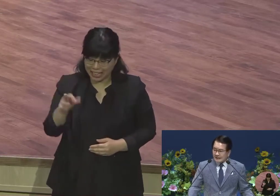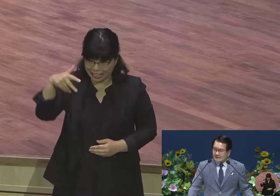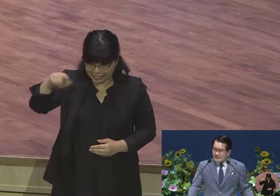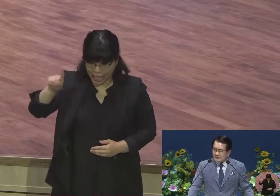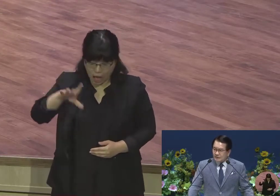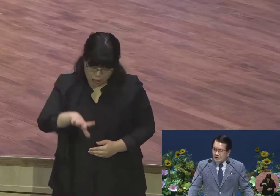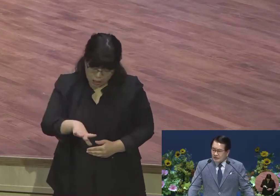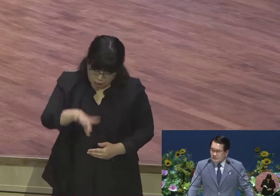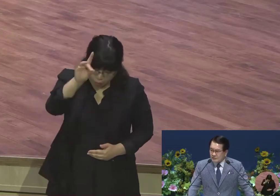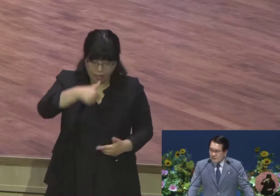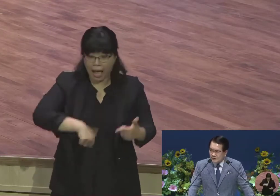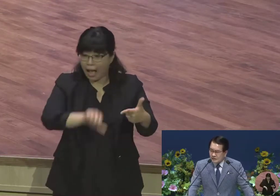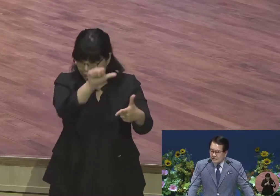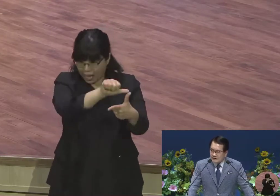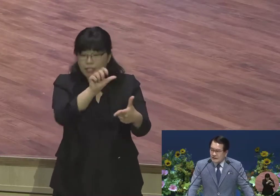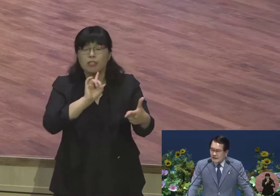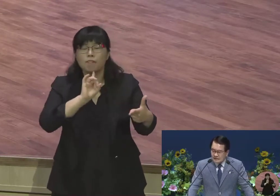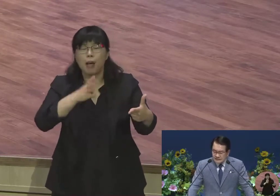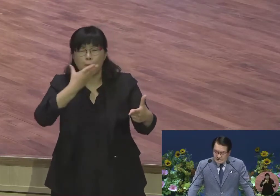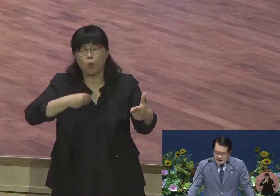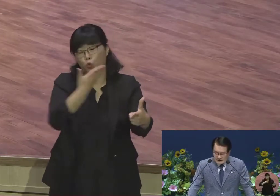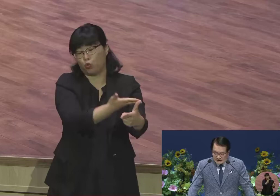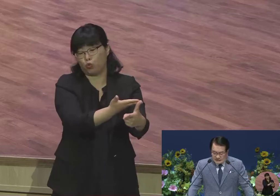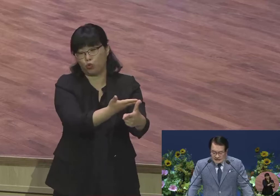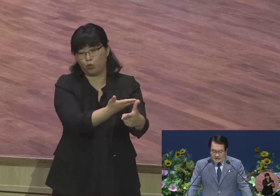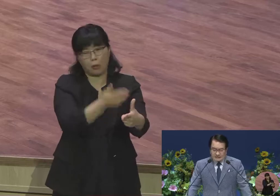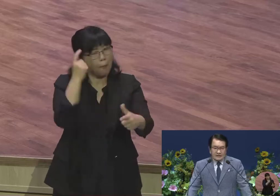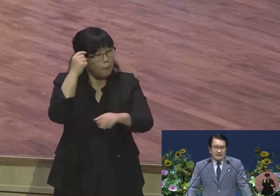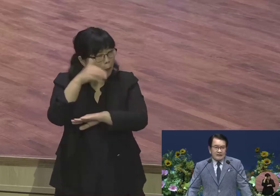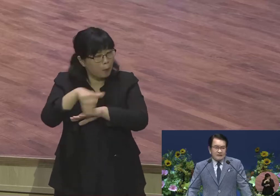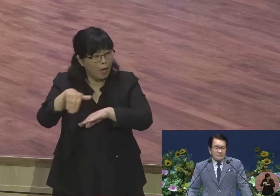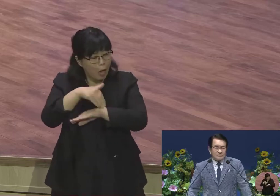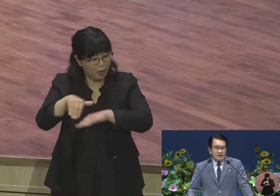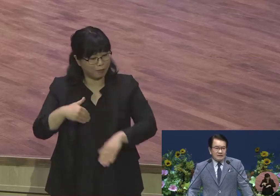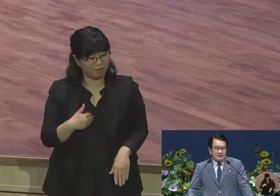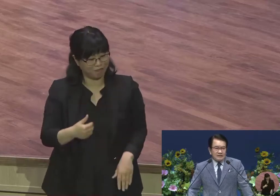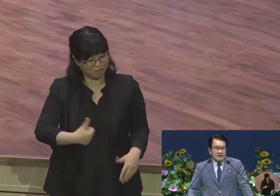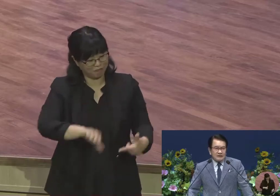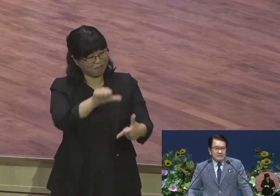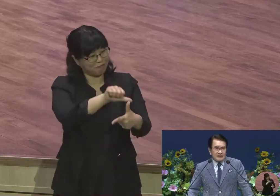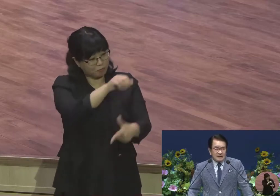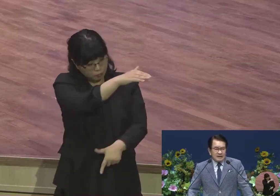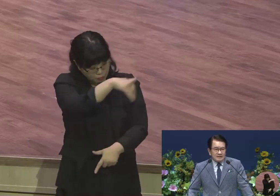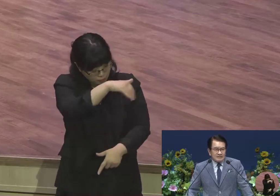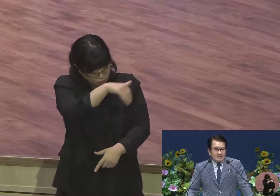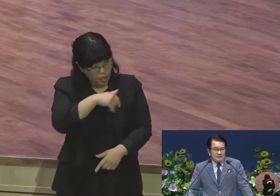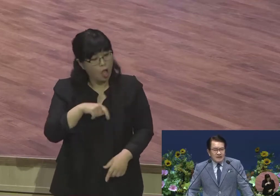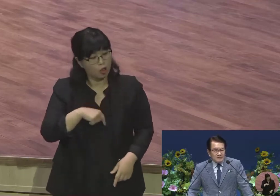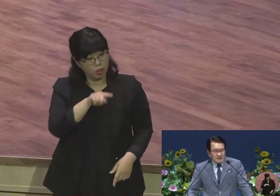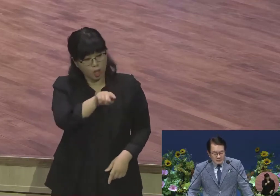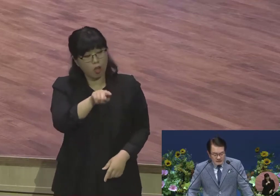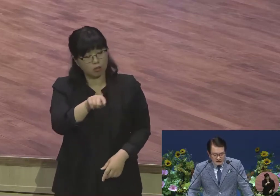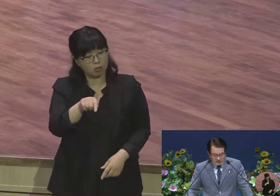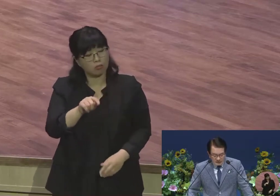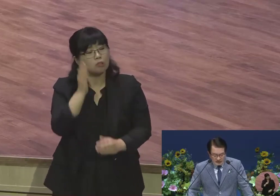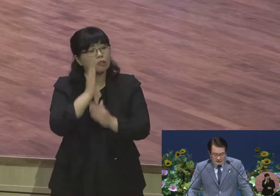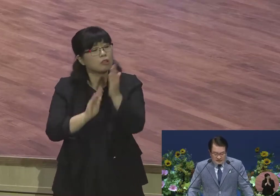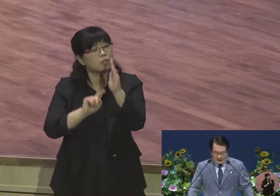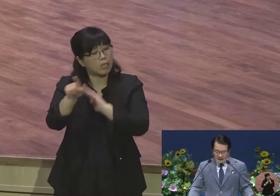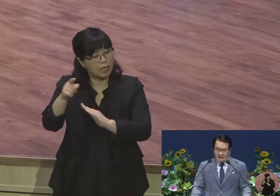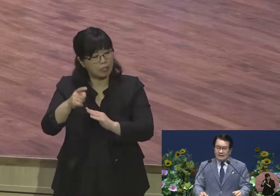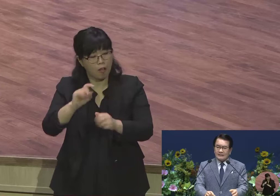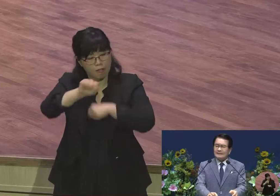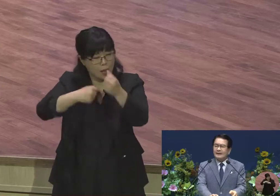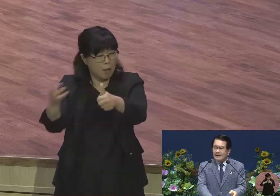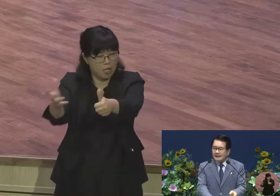애서를 불러가지고 야 너 가서 사냥을 좀 해서 낸 데 맛있는 별미를 한번 가져오라